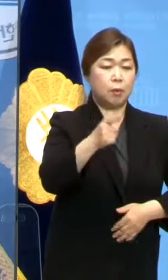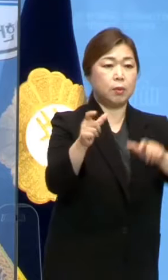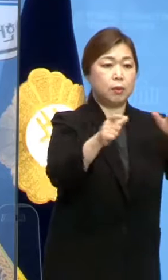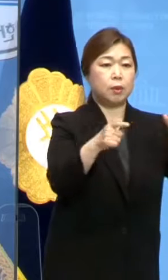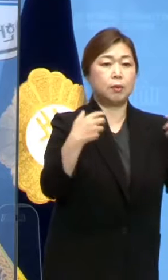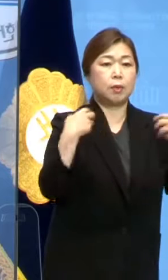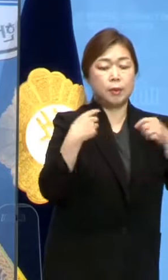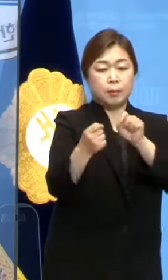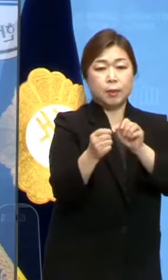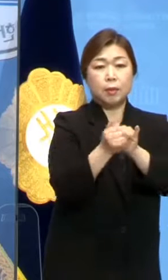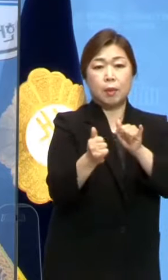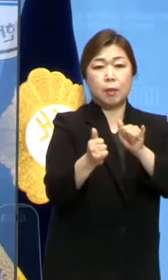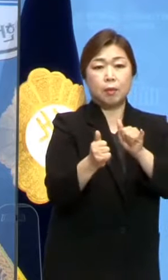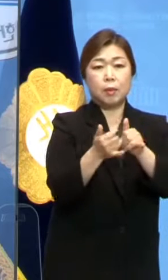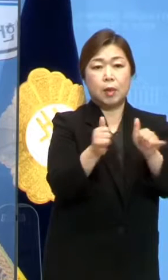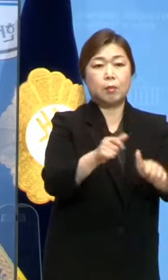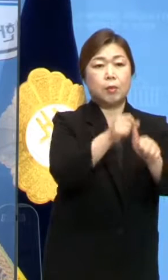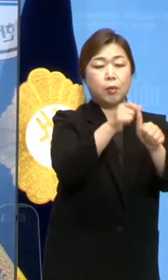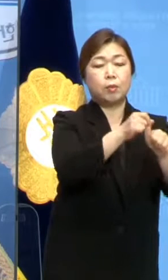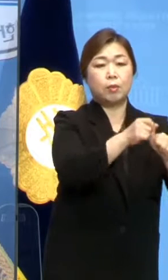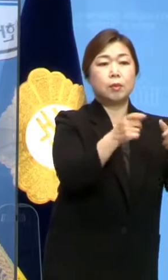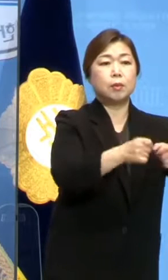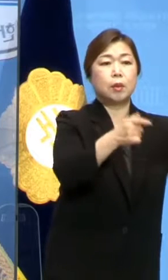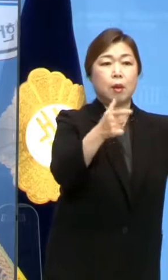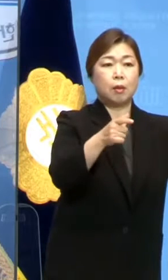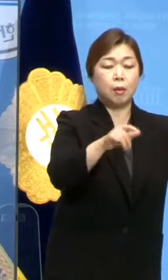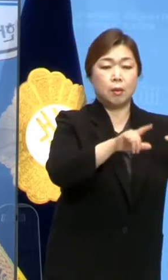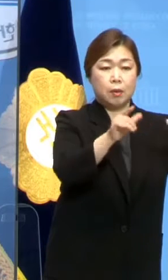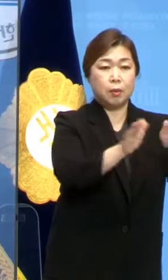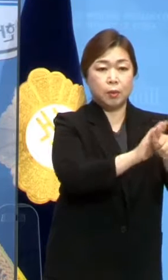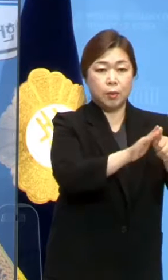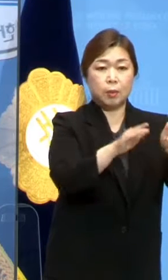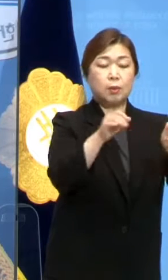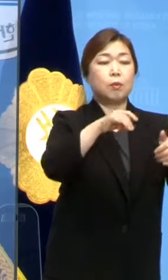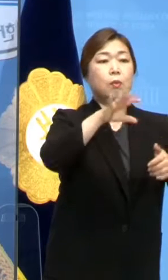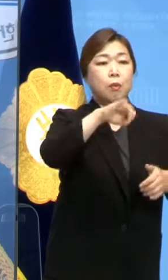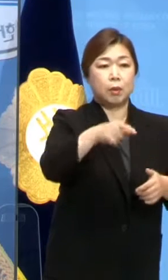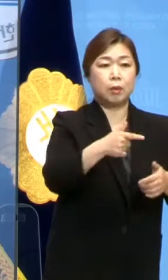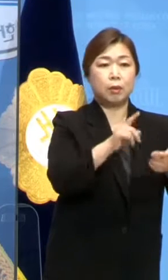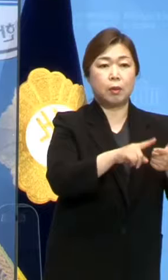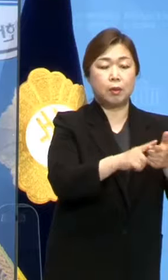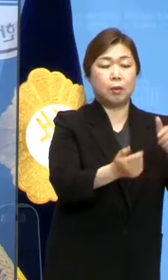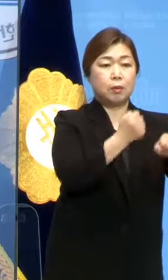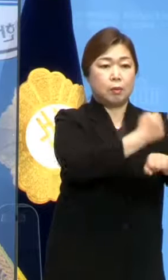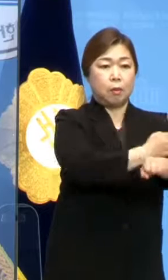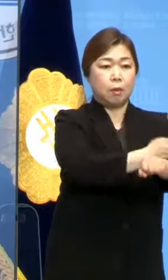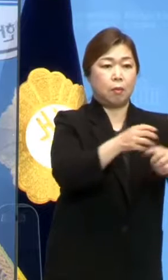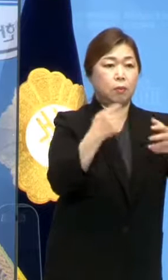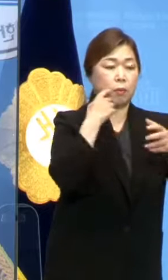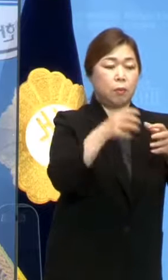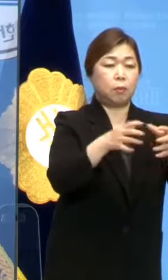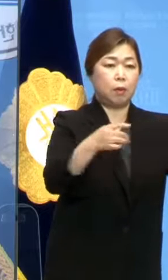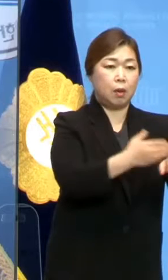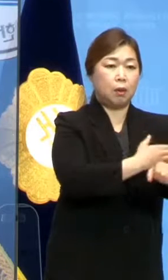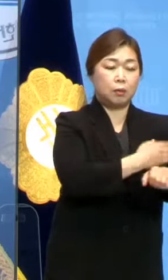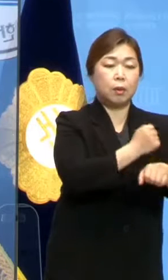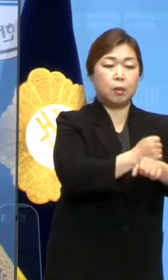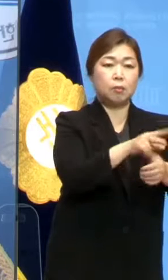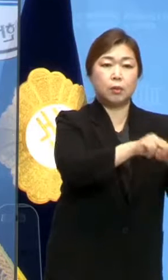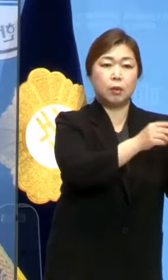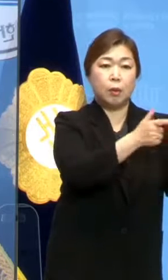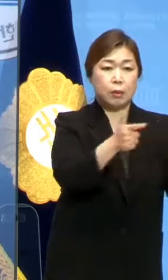장치 끔 중심 이런 채용 증가 앗 사회 서 비원 사회서비스 은 성과 부풀리기 등 다양한